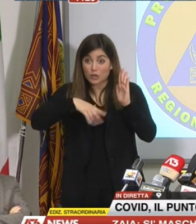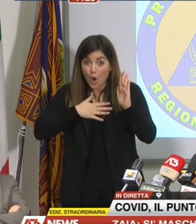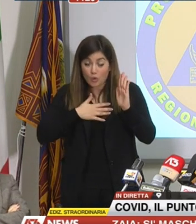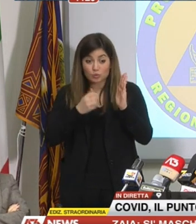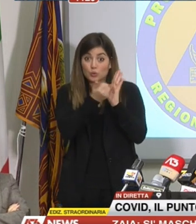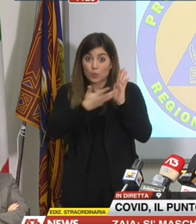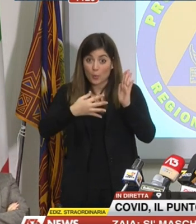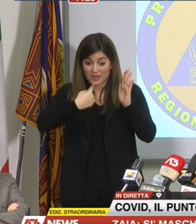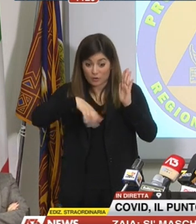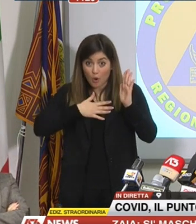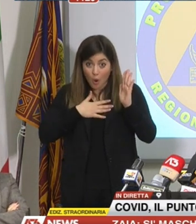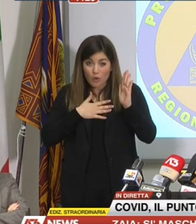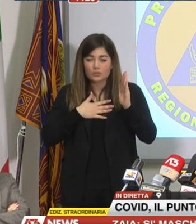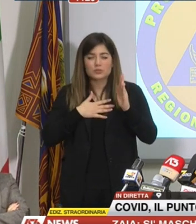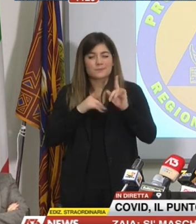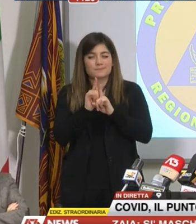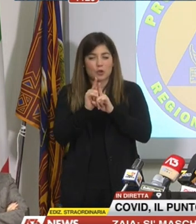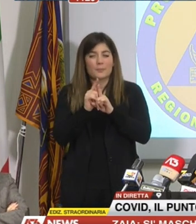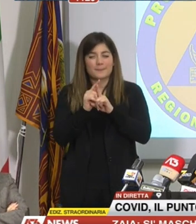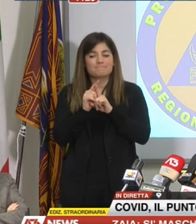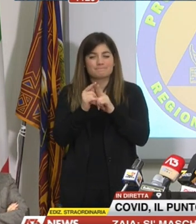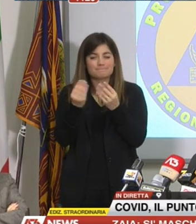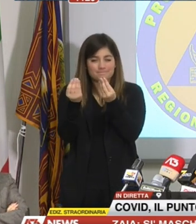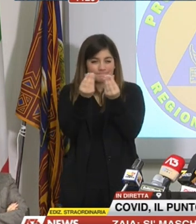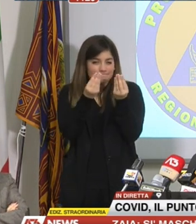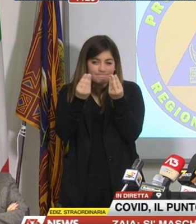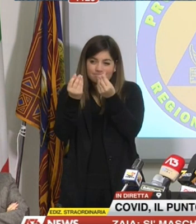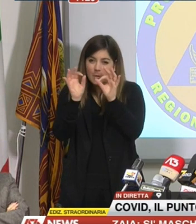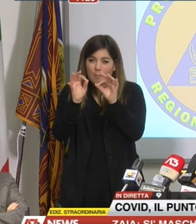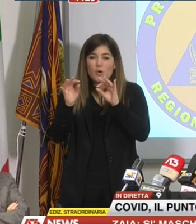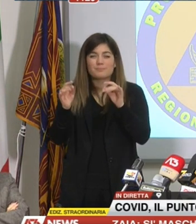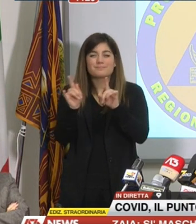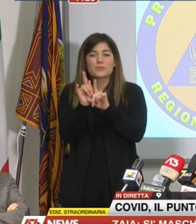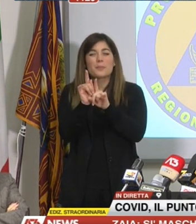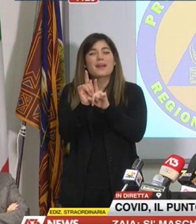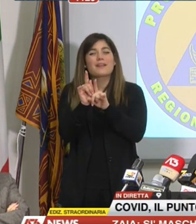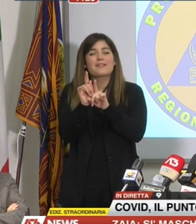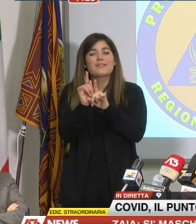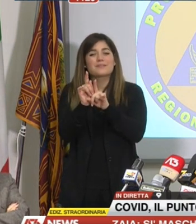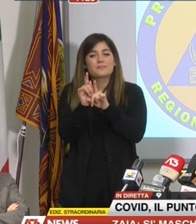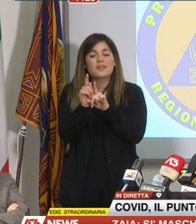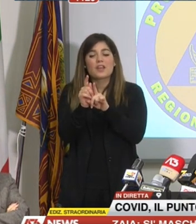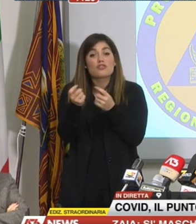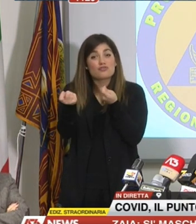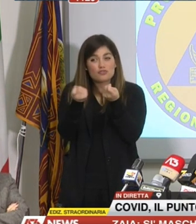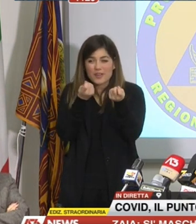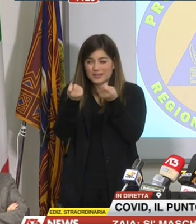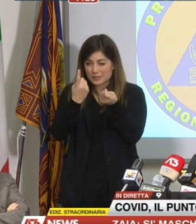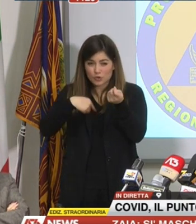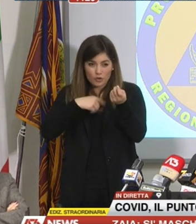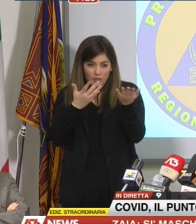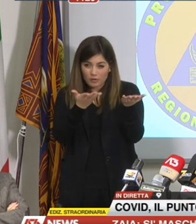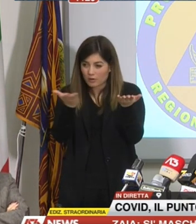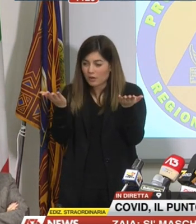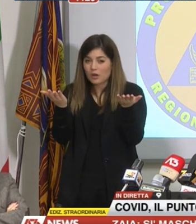sensazione che abbiamo e per il clima di gestione il polso della gestione che abbiamo, per noi